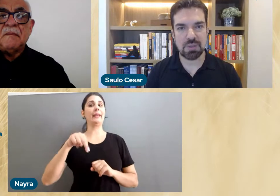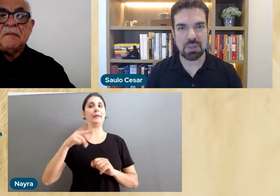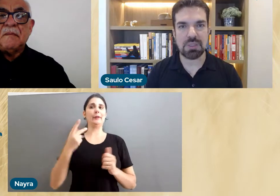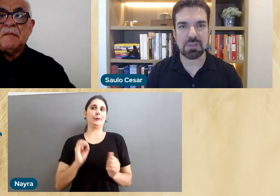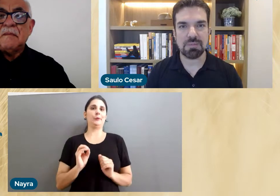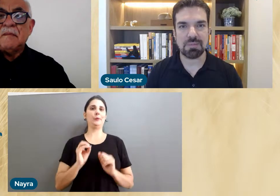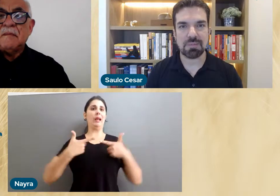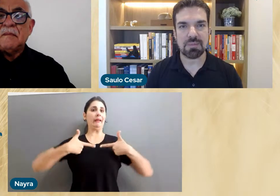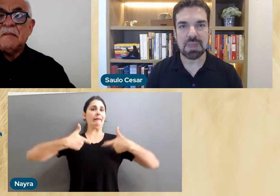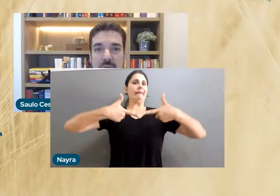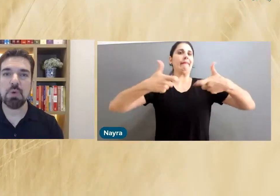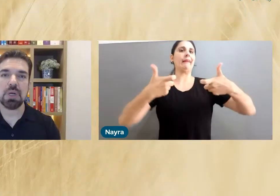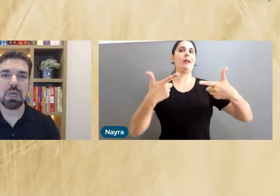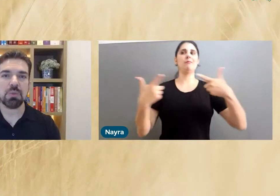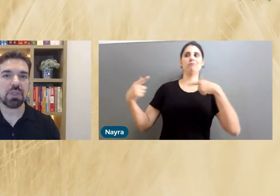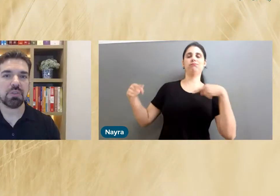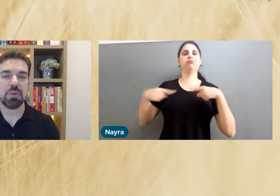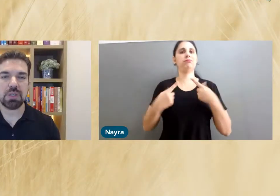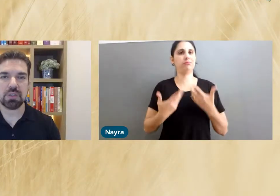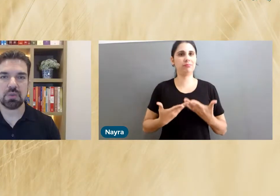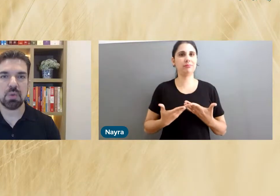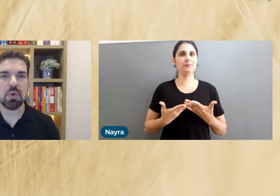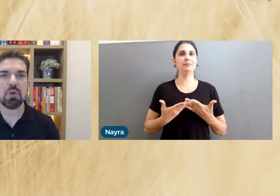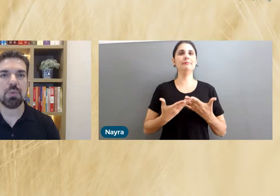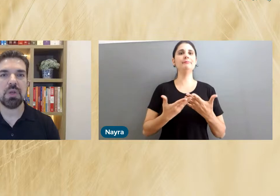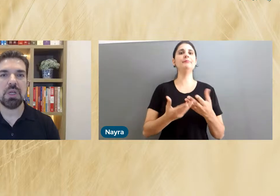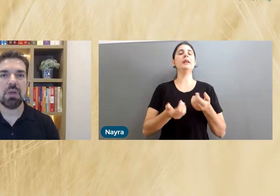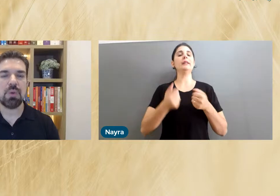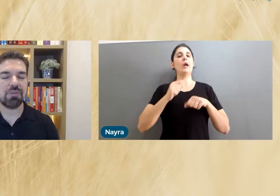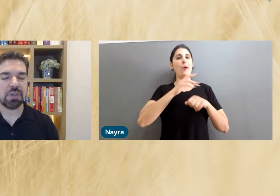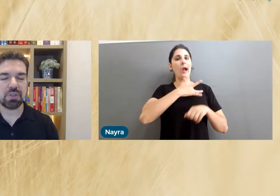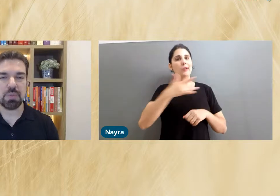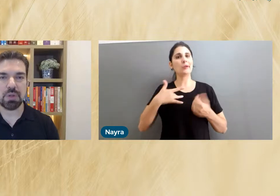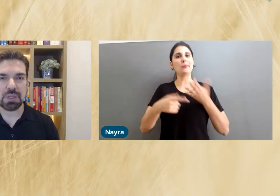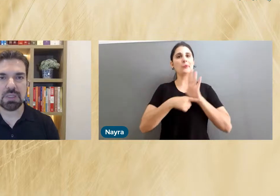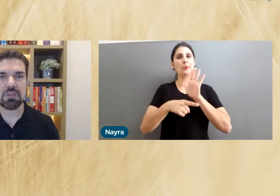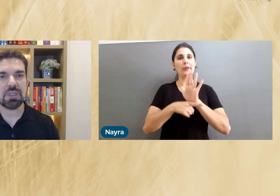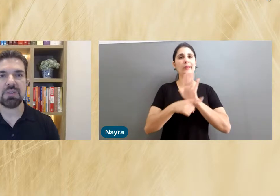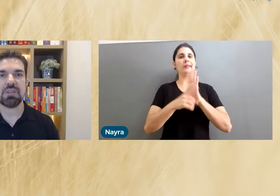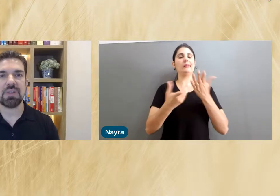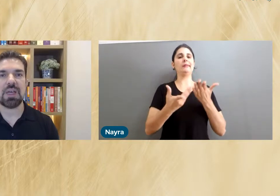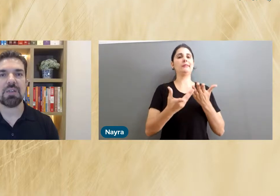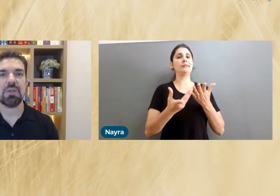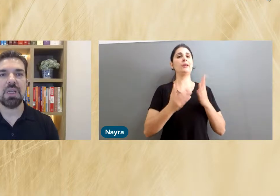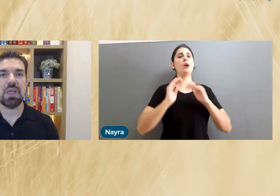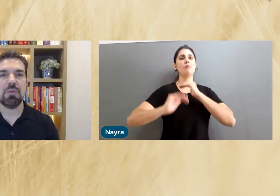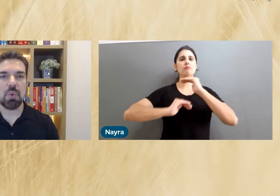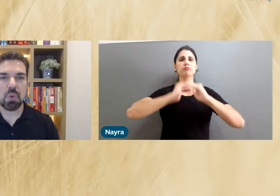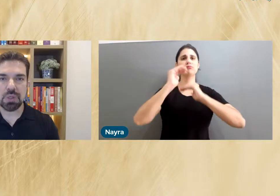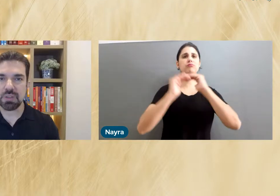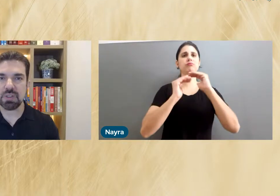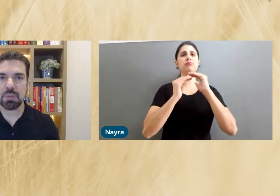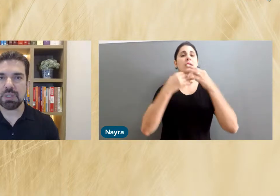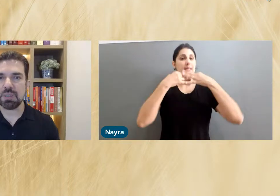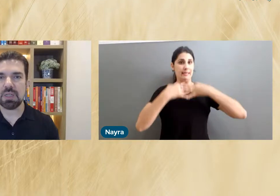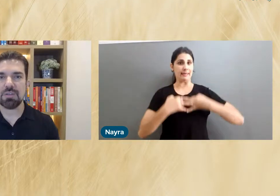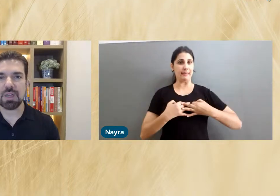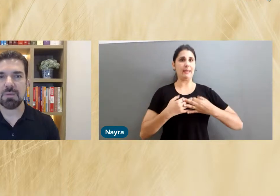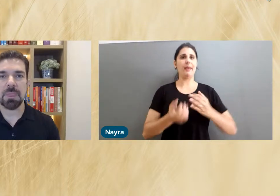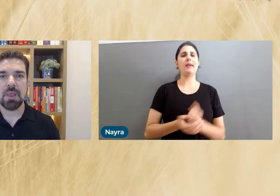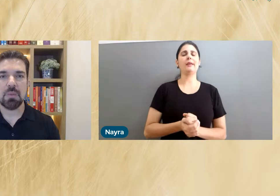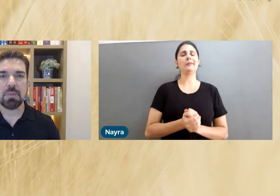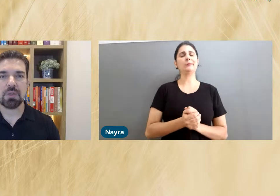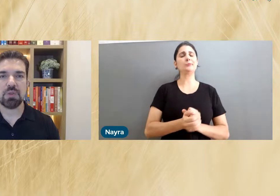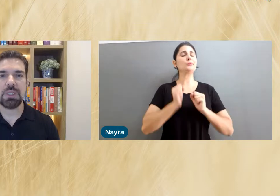entre nações? Curamos as doenças do corpo, um avanço importante, necessário, coisas que poderiam